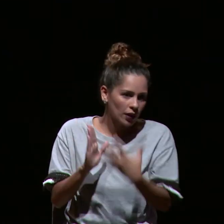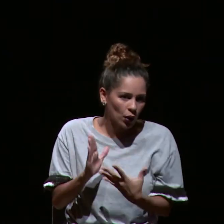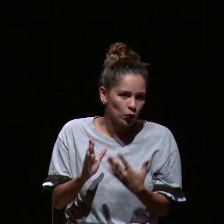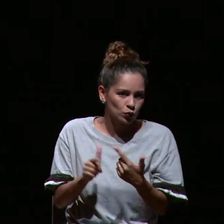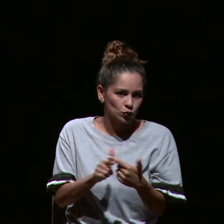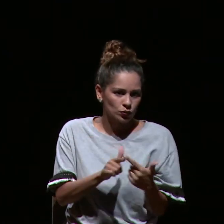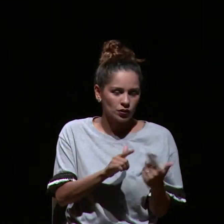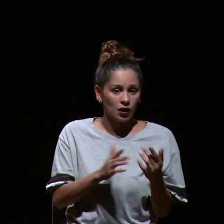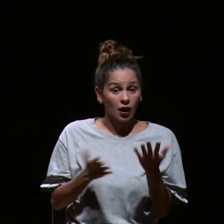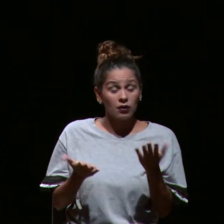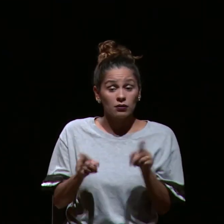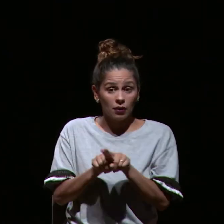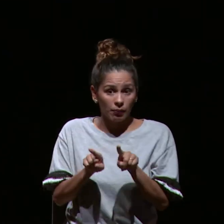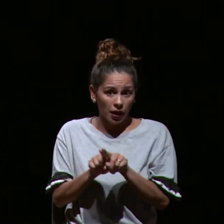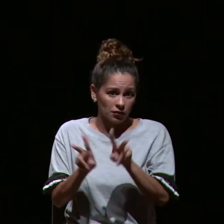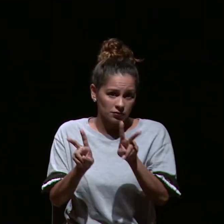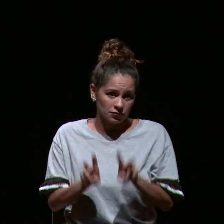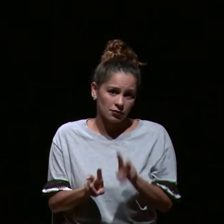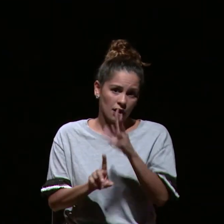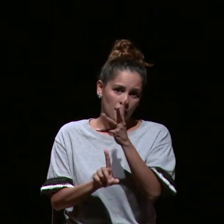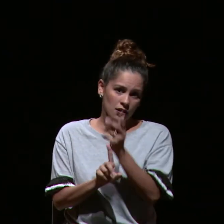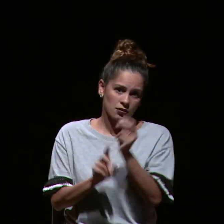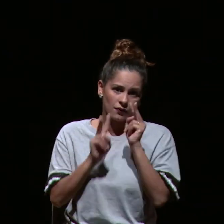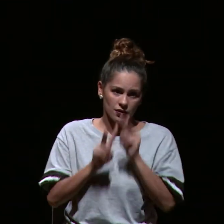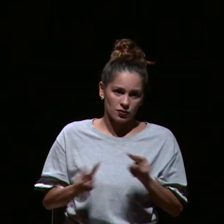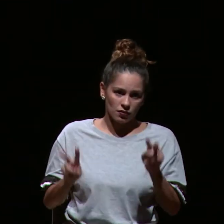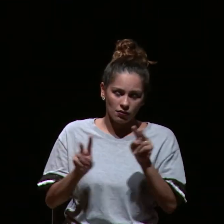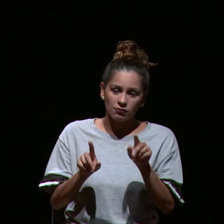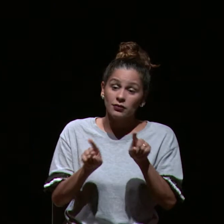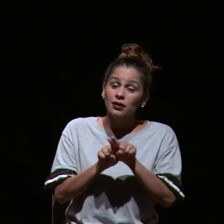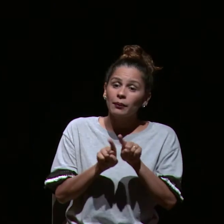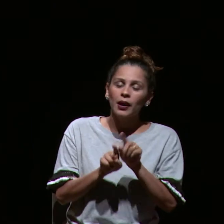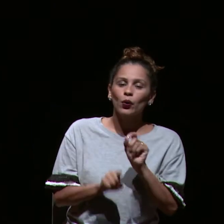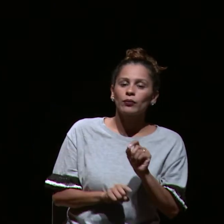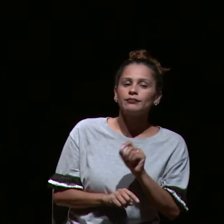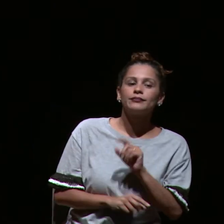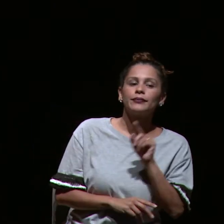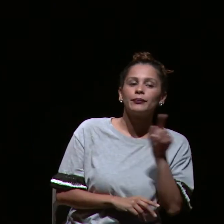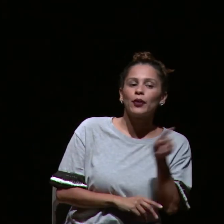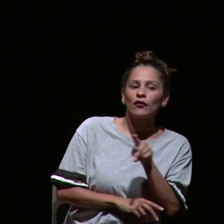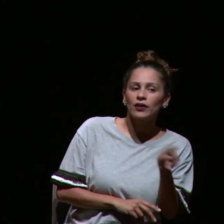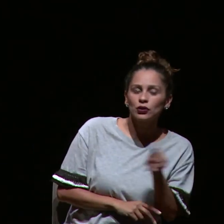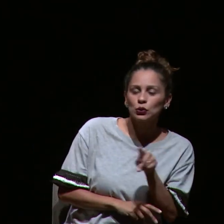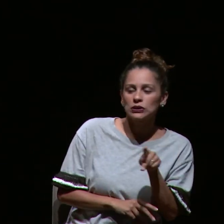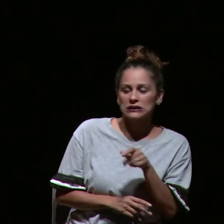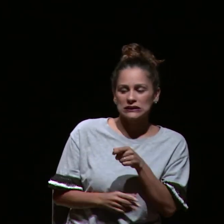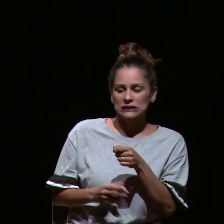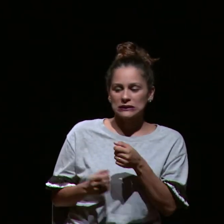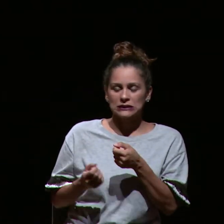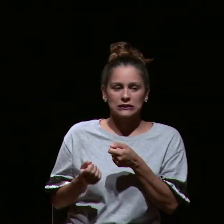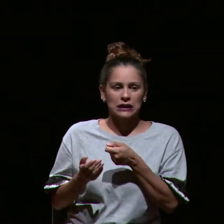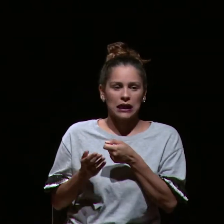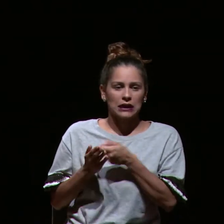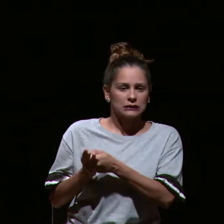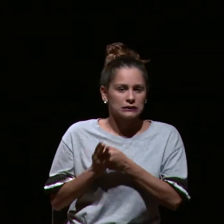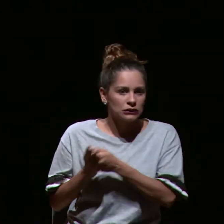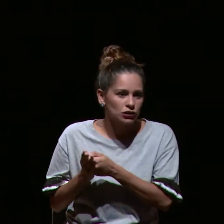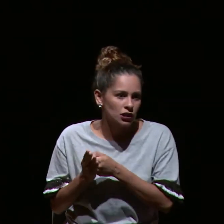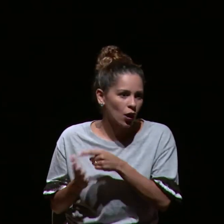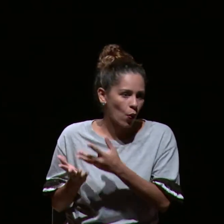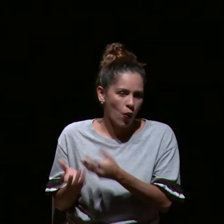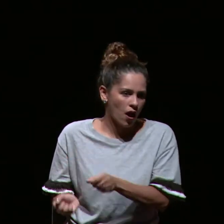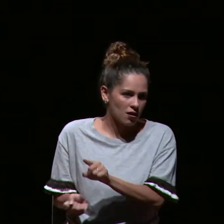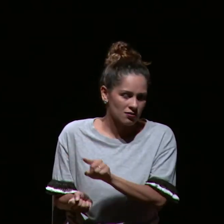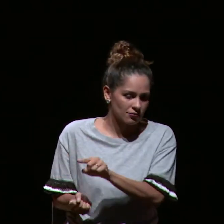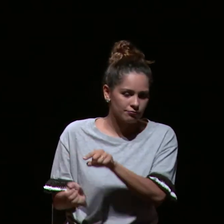artes visuais. Em outra medida, encontrei professores que resistiam prontamente à introdução desses conteúdos em sala de aula e seu mecanismo